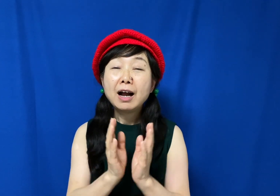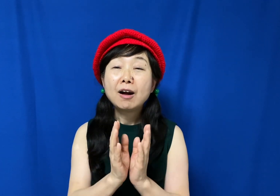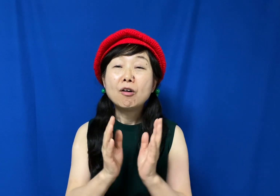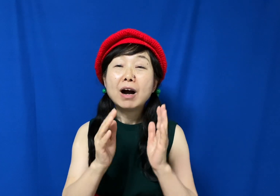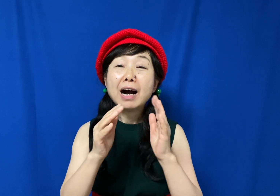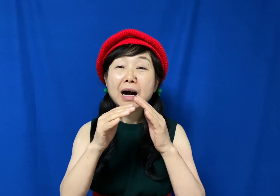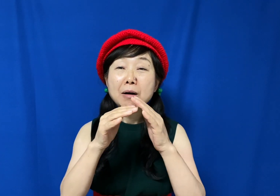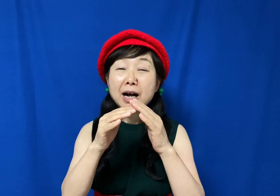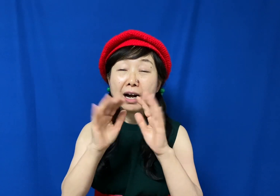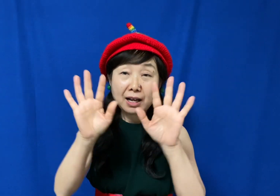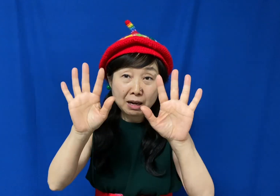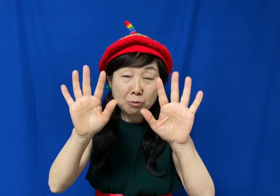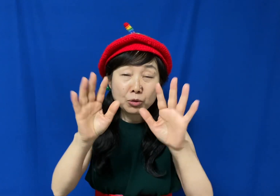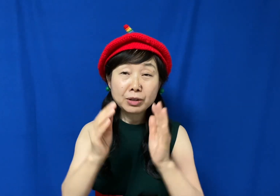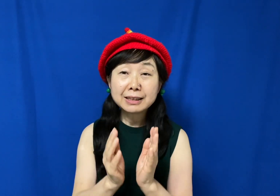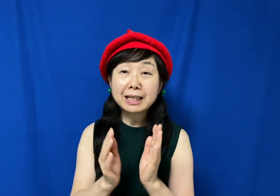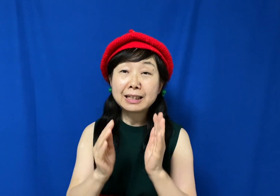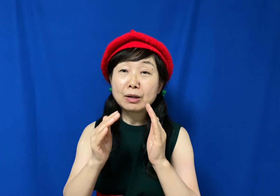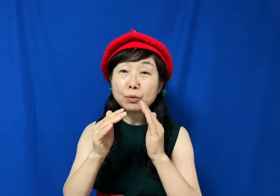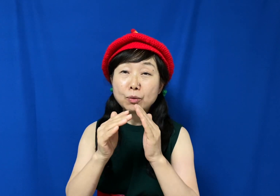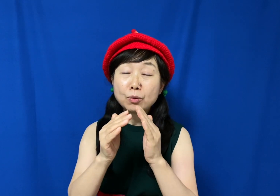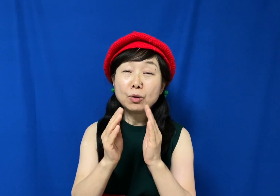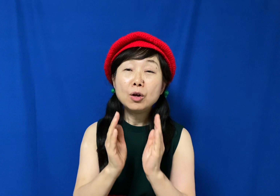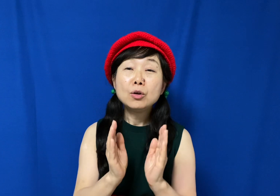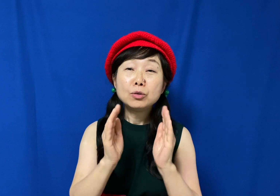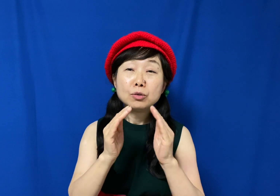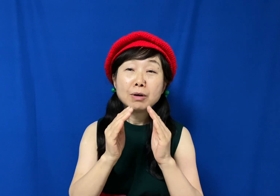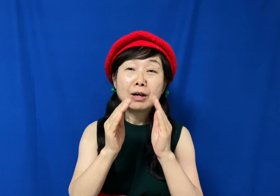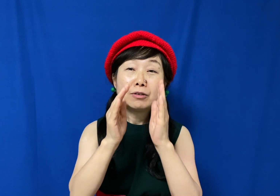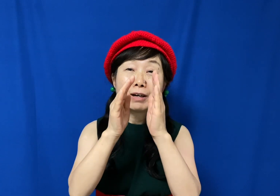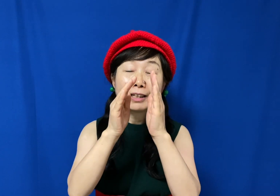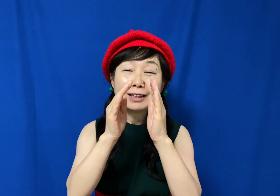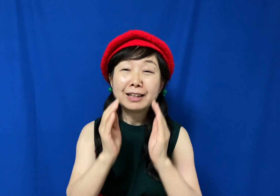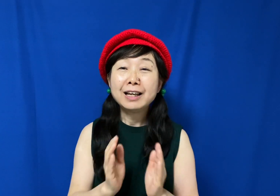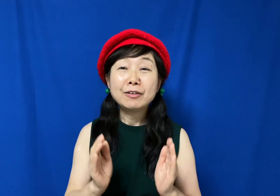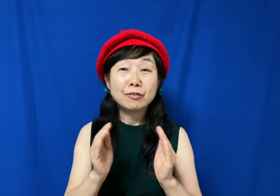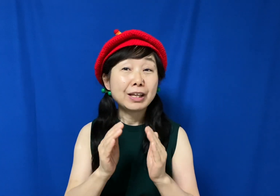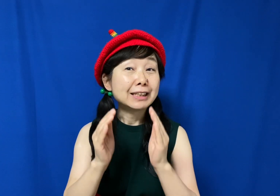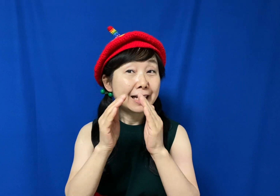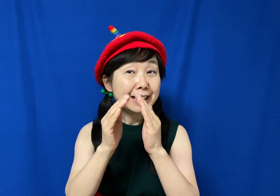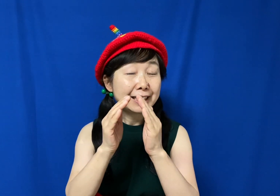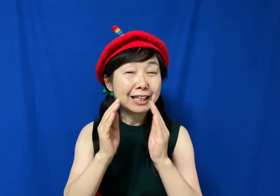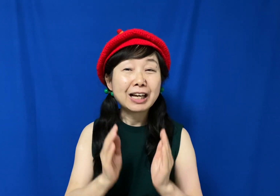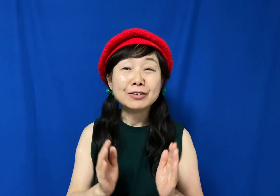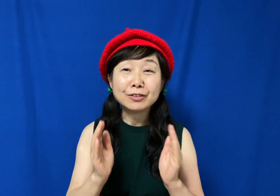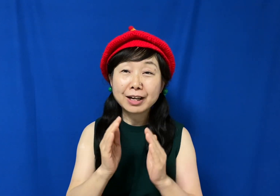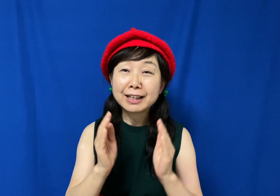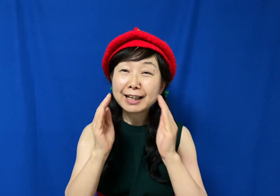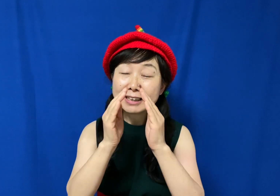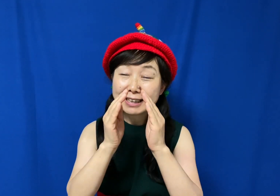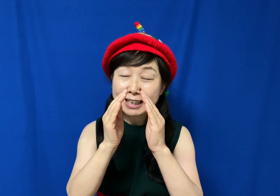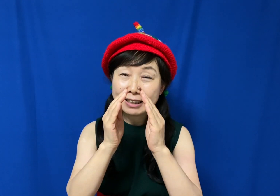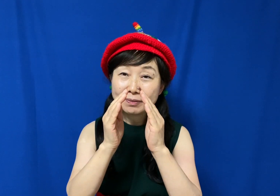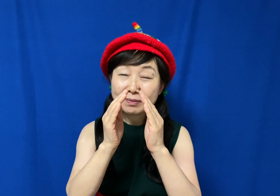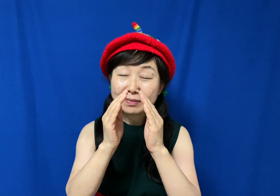こう葉物野菜でこうふわふわってこう野菜ってやるのかな、野菜、